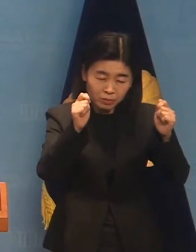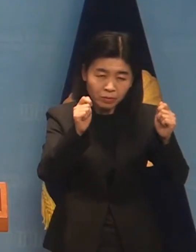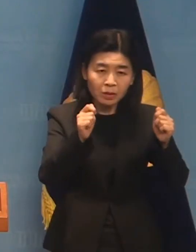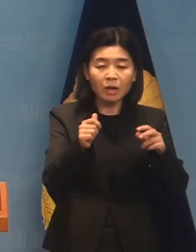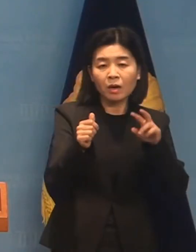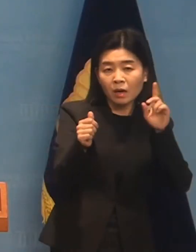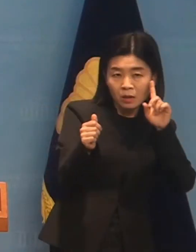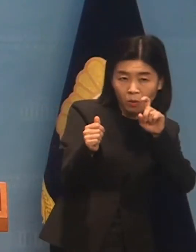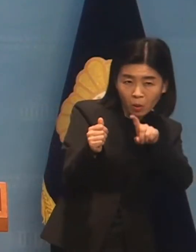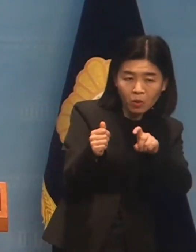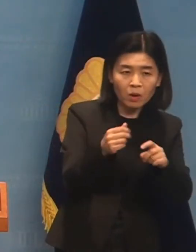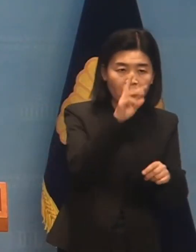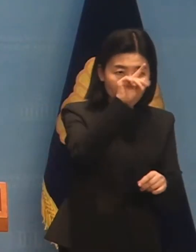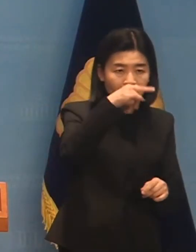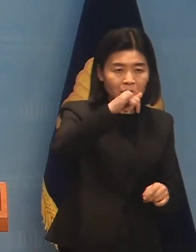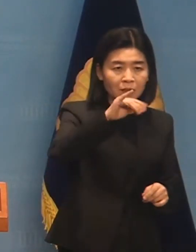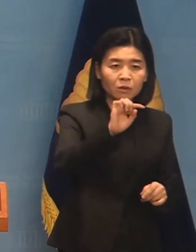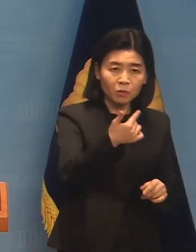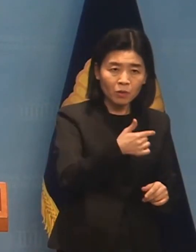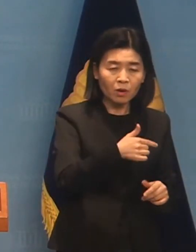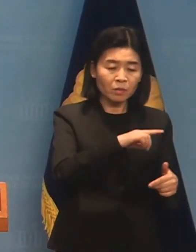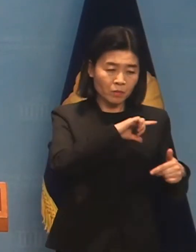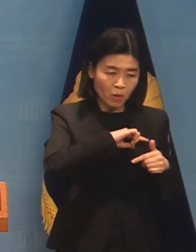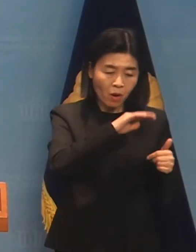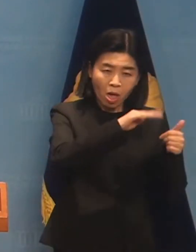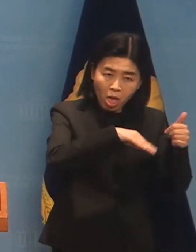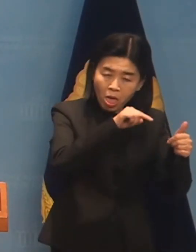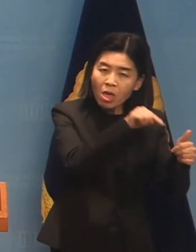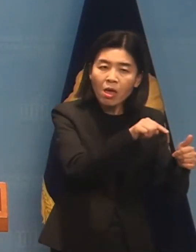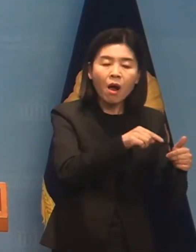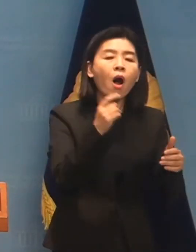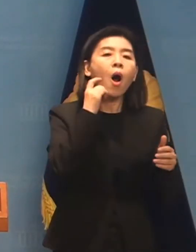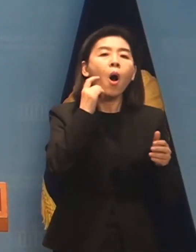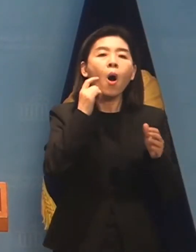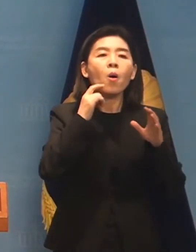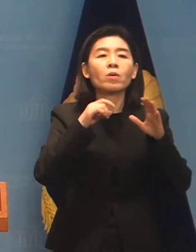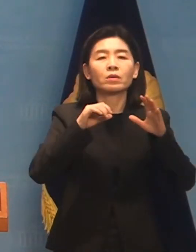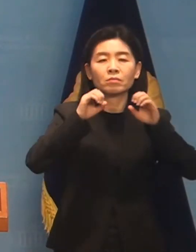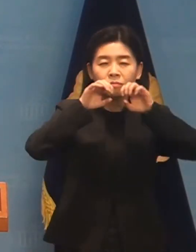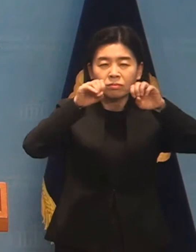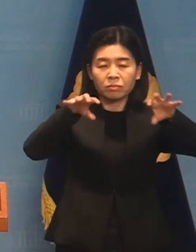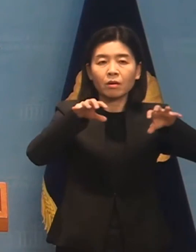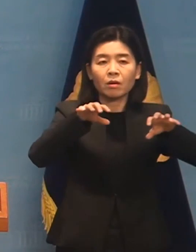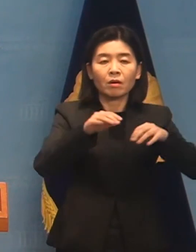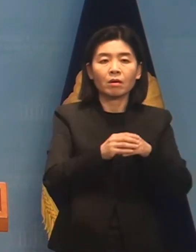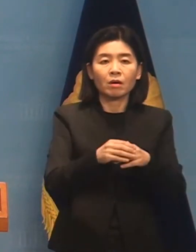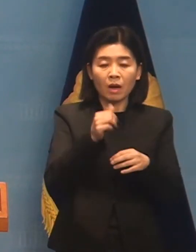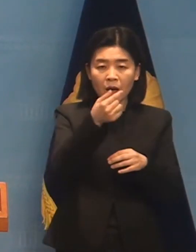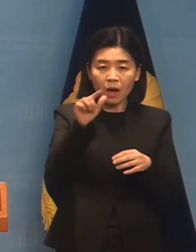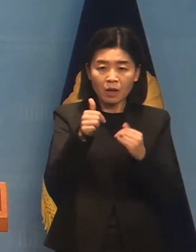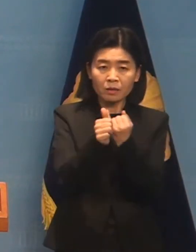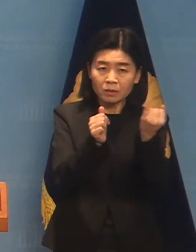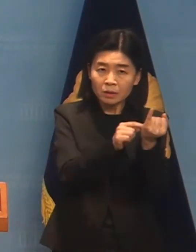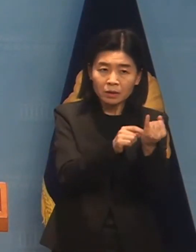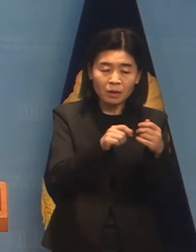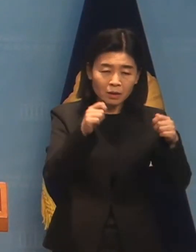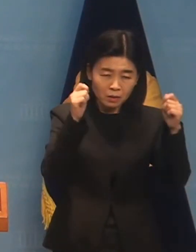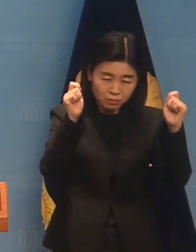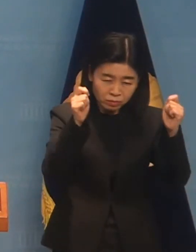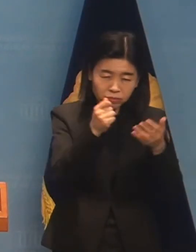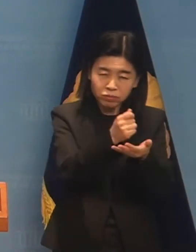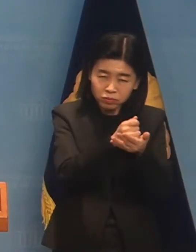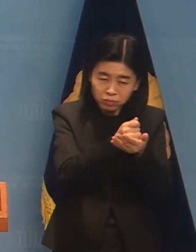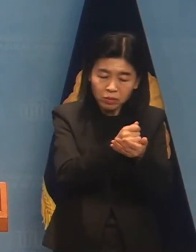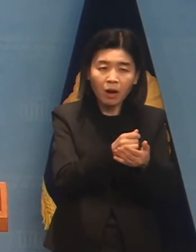의원의 명예를 훼손하고 허위사실을 공표하였습니다. 한덕수 후보의 배우자가 구속을 가까이 한다는 사실은 이미